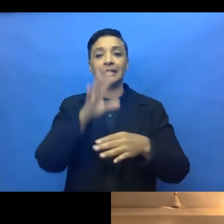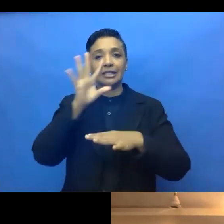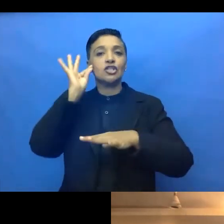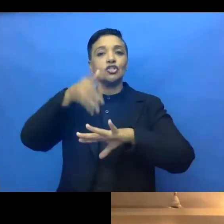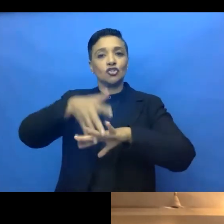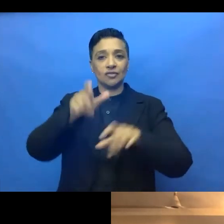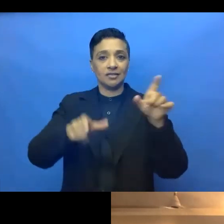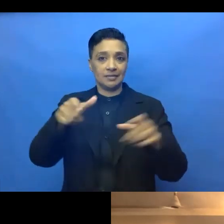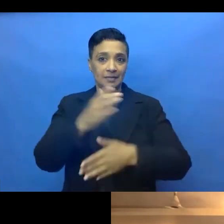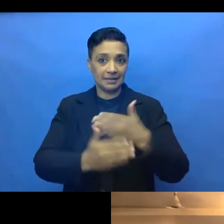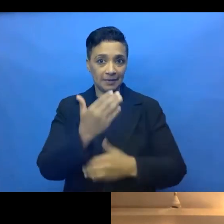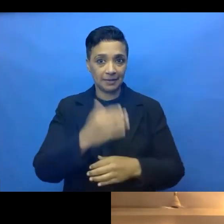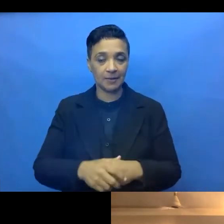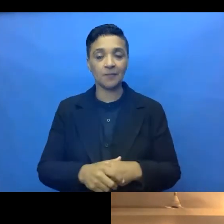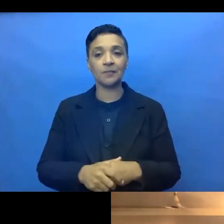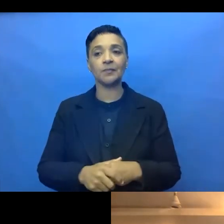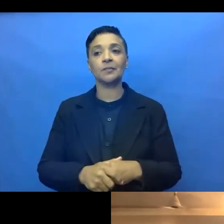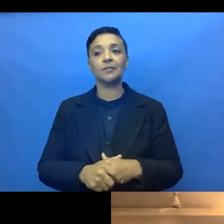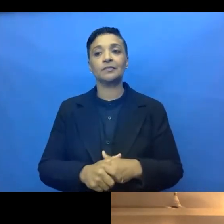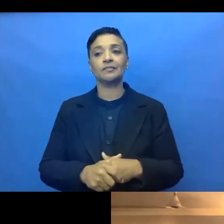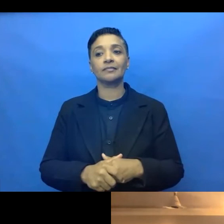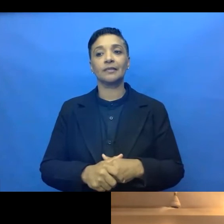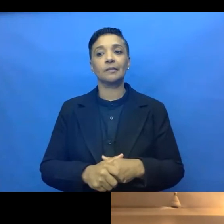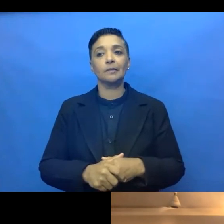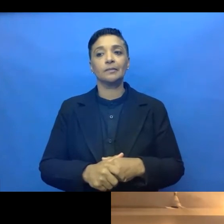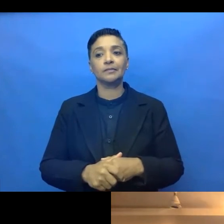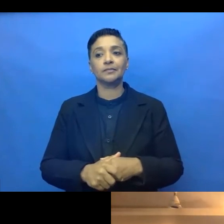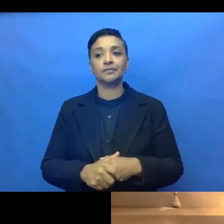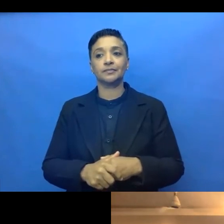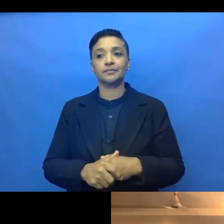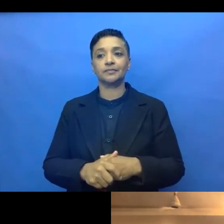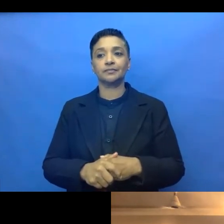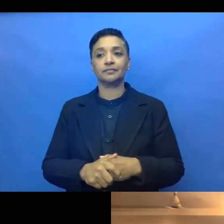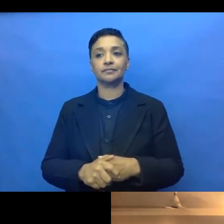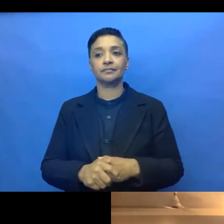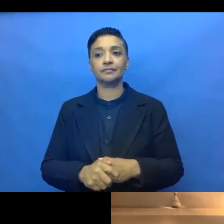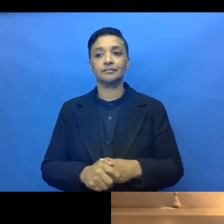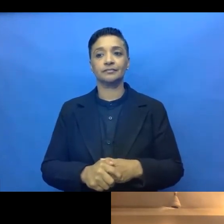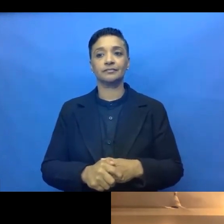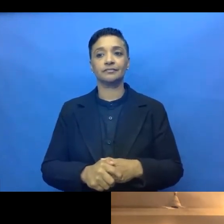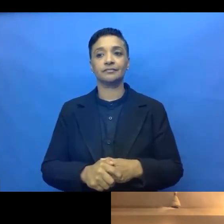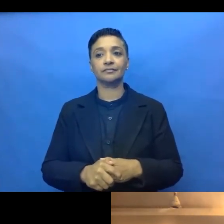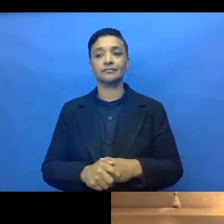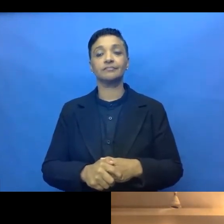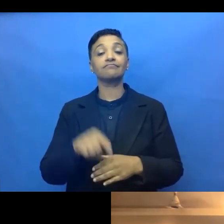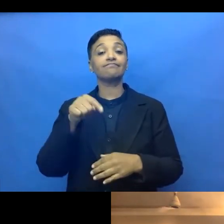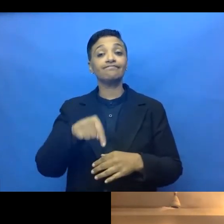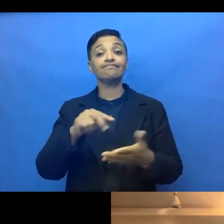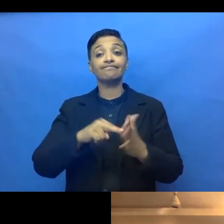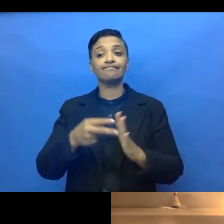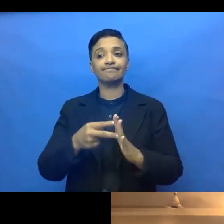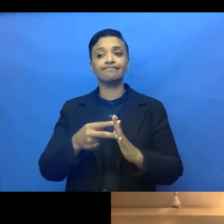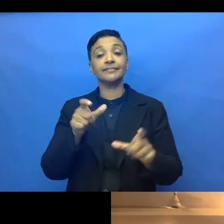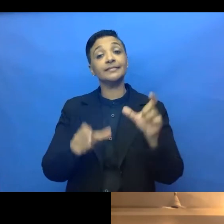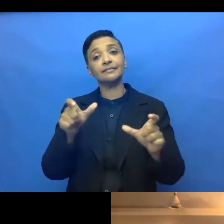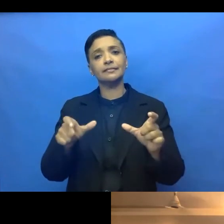personnes autochtones en situation d'handicap. Comment est-ce qu'on peut avoir une participation importante des femmes